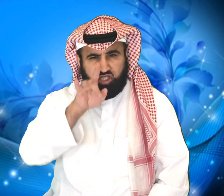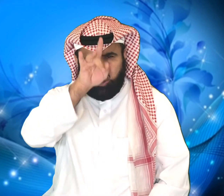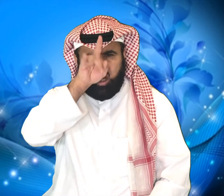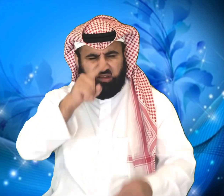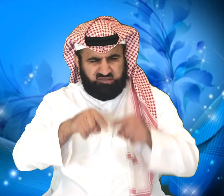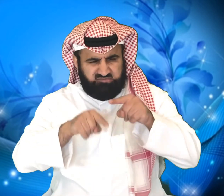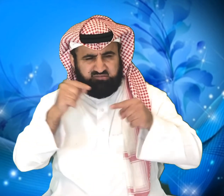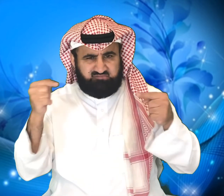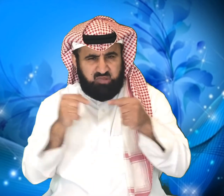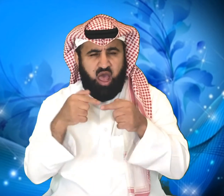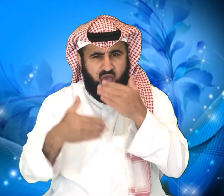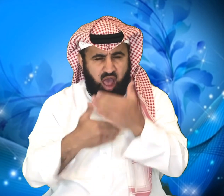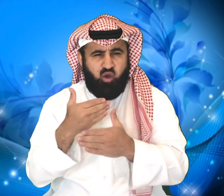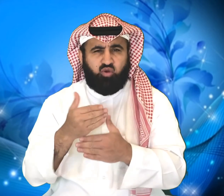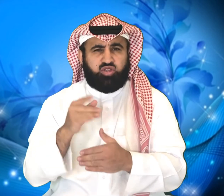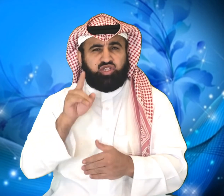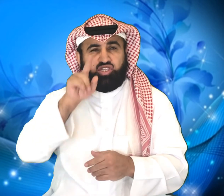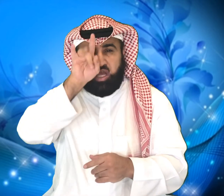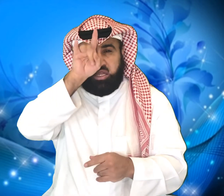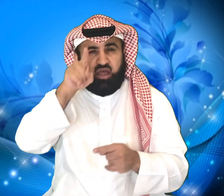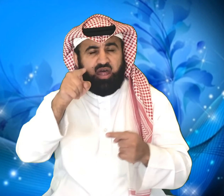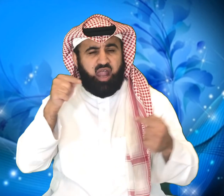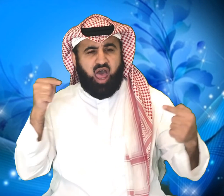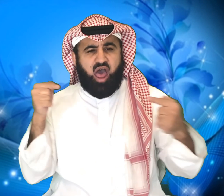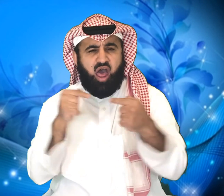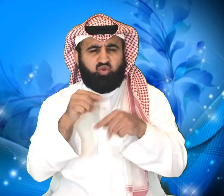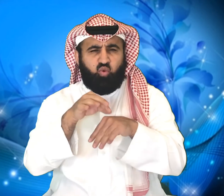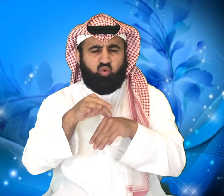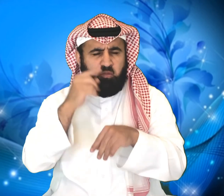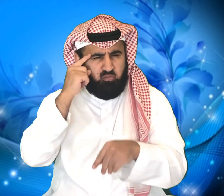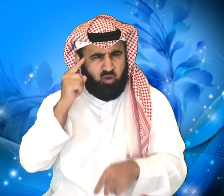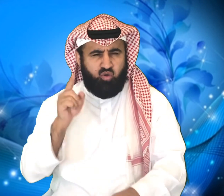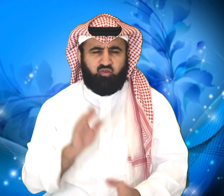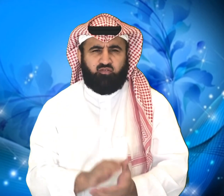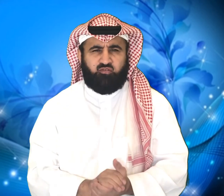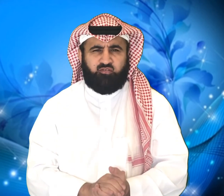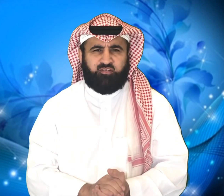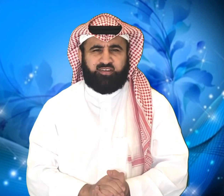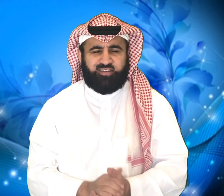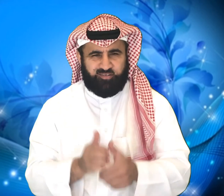الشيطان ينزغ بينهم إن الشيطان كان للإنسان عدوا مبينا.